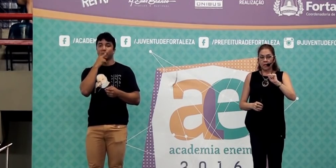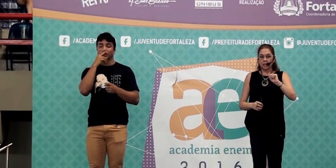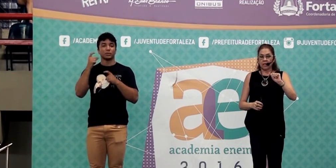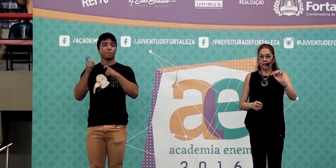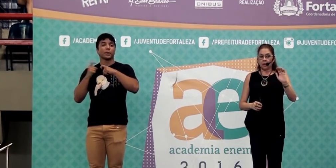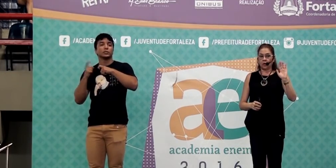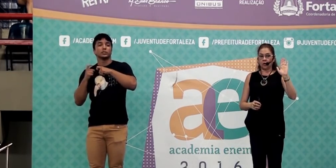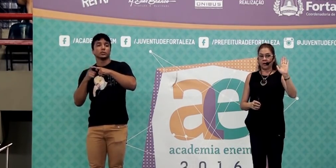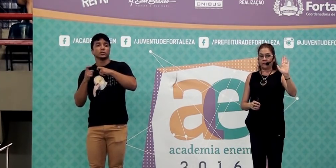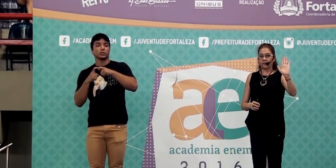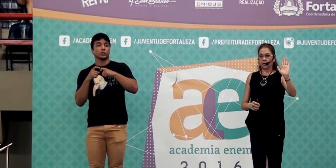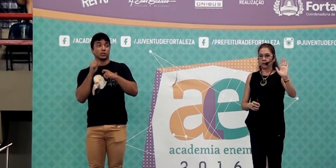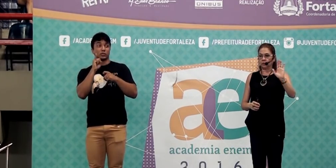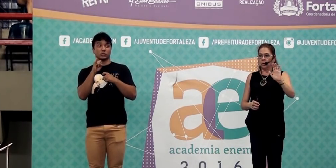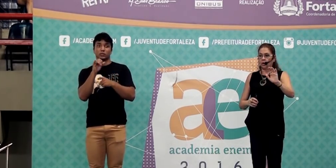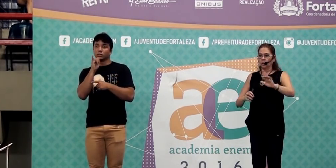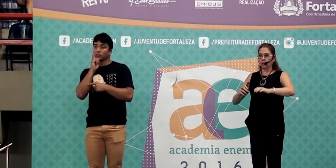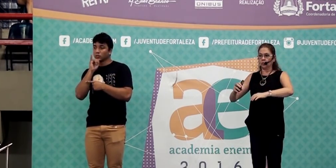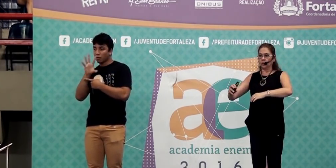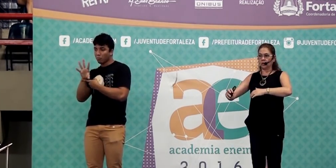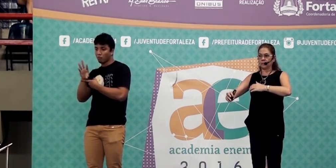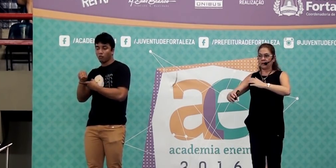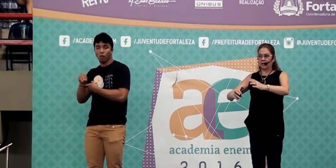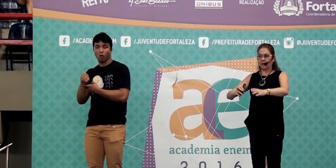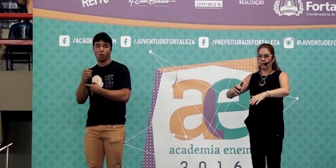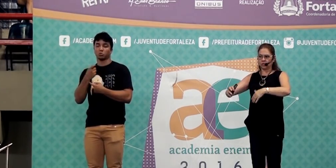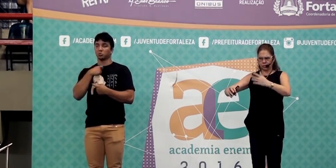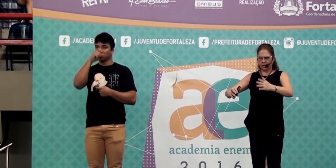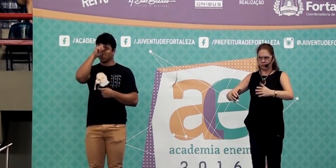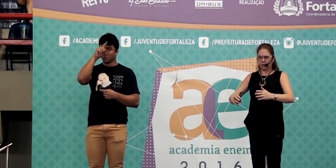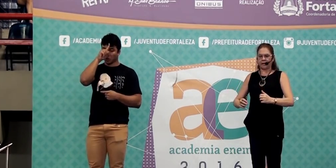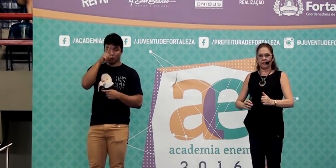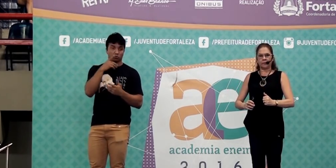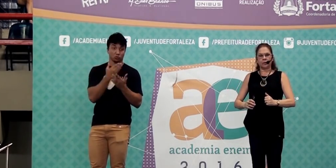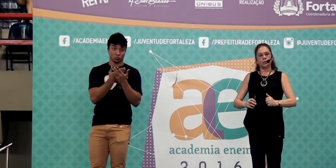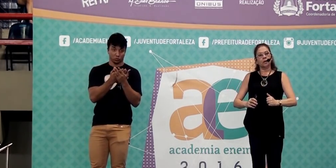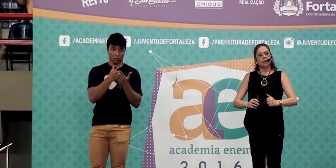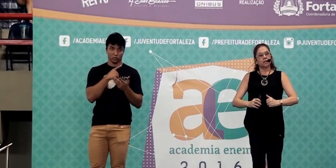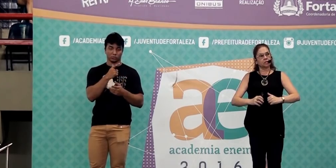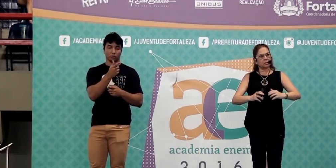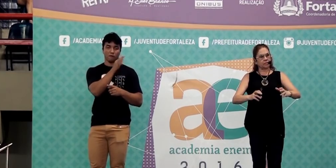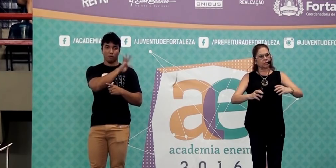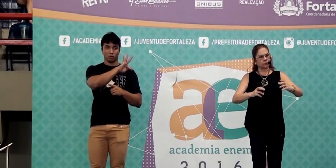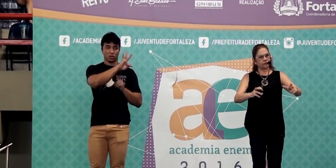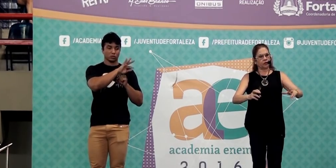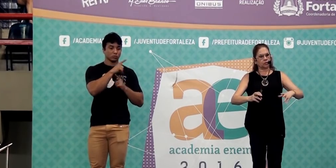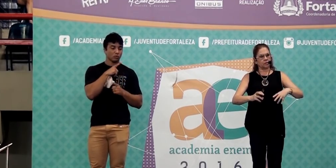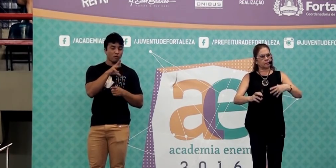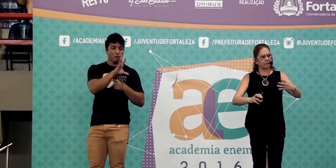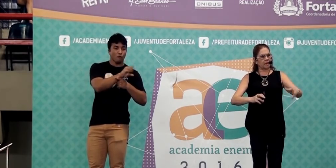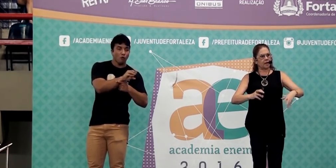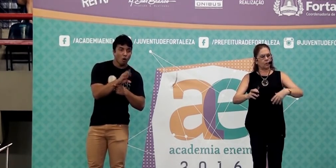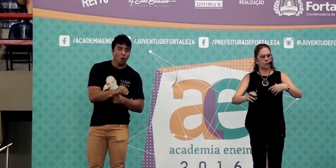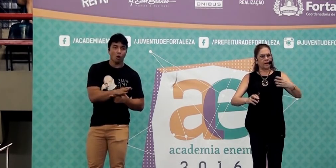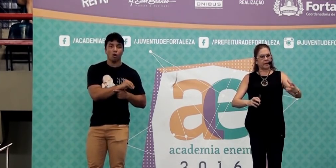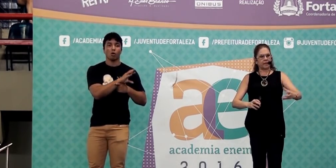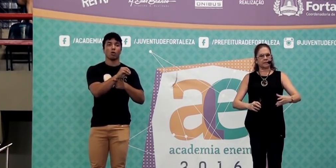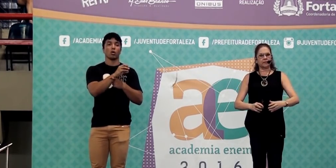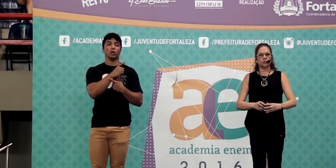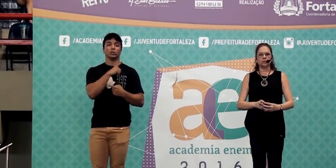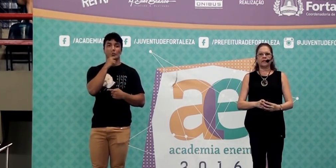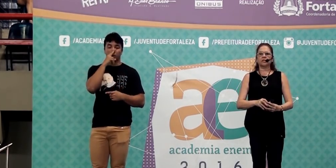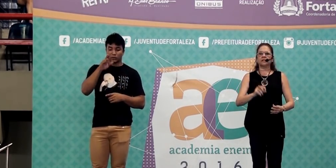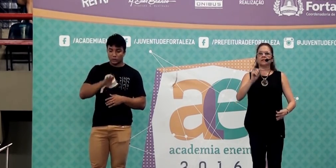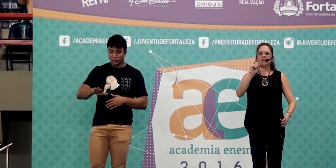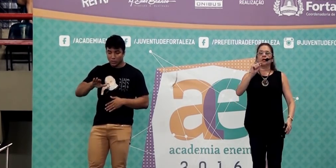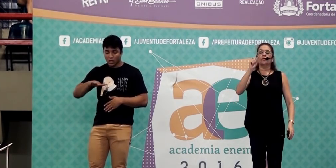medicina, que coloca foto ou no hospital, o estudante acadêmico, que está tirando foto no hospital com a criança